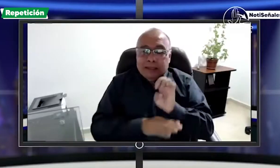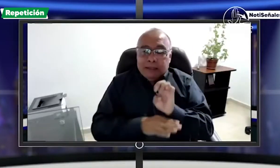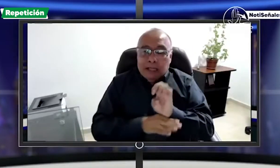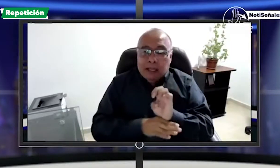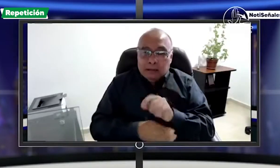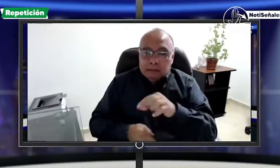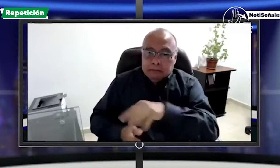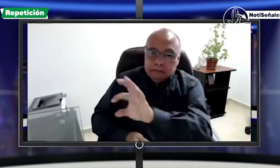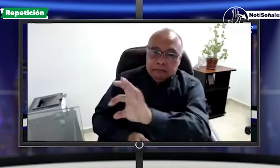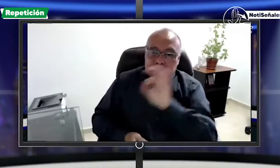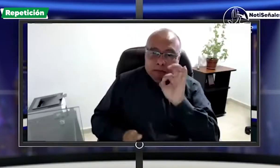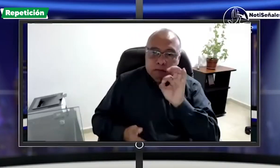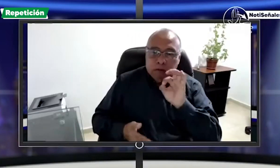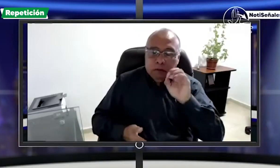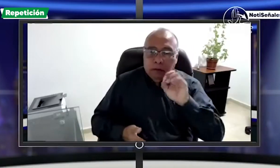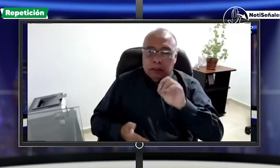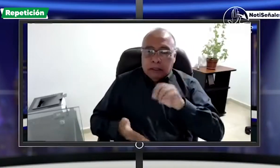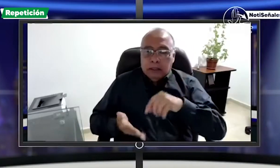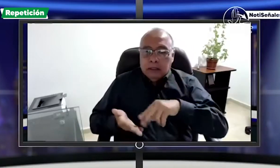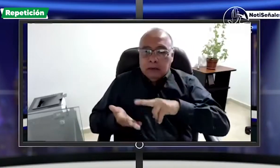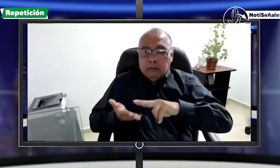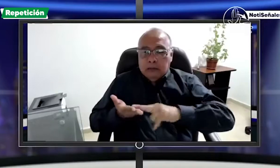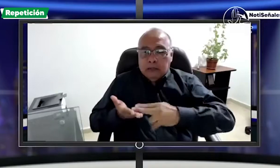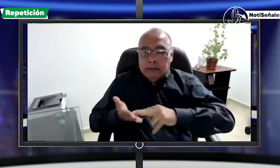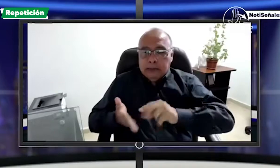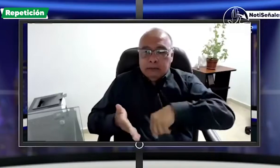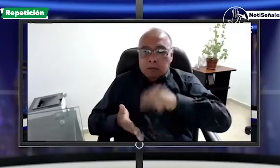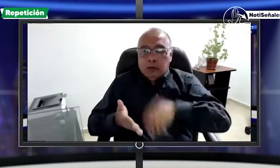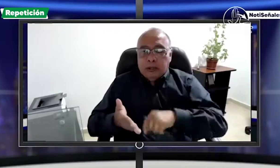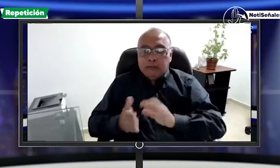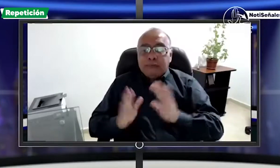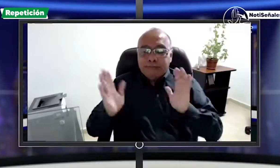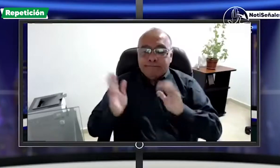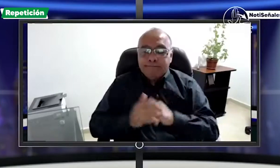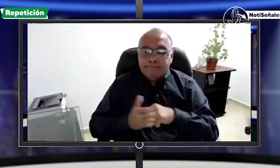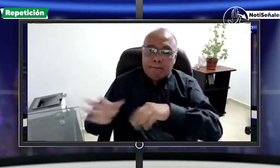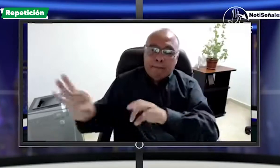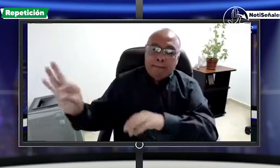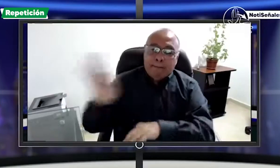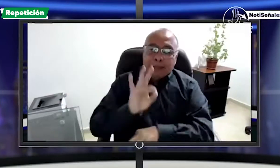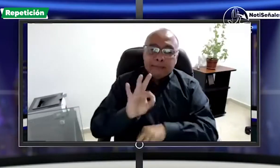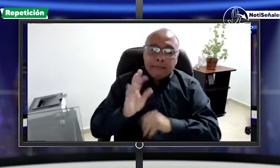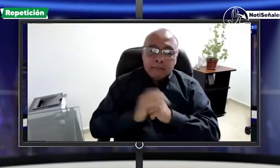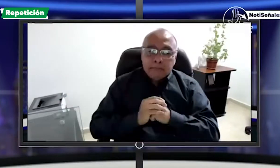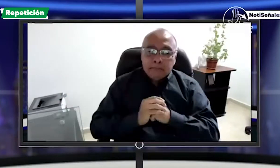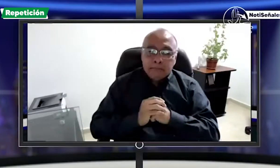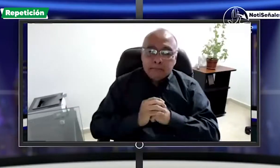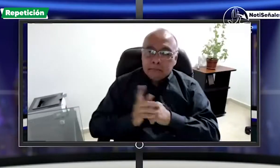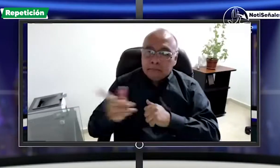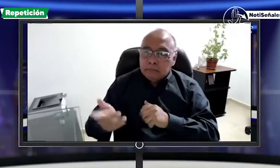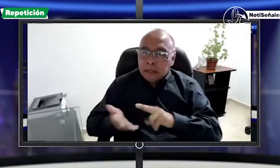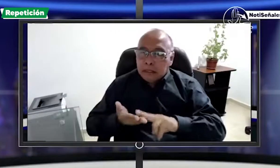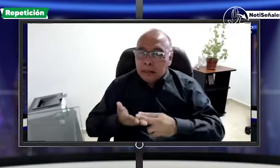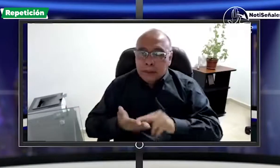se presenta Mayormente En las gobernaciones Pero también Se está presentando En contrataciones De privados Con los intérpretes